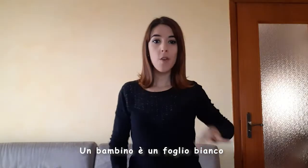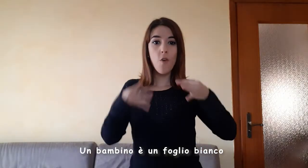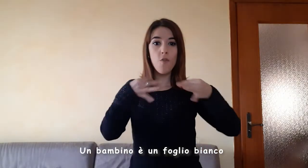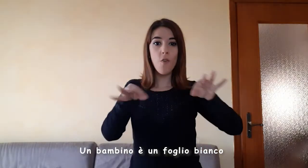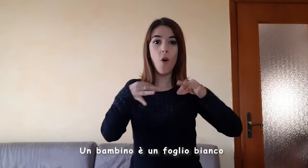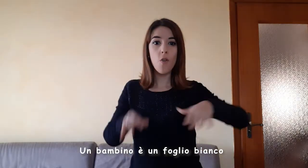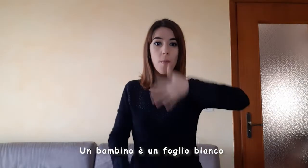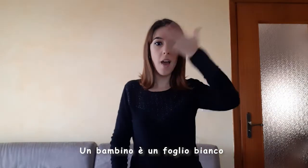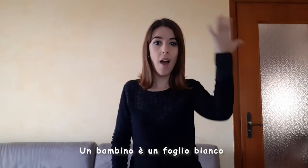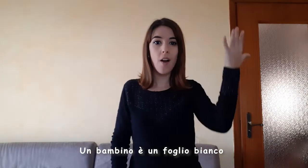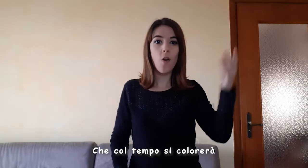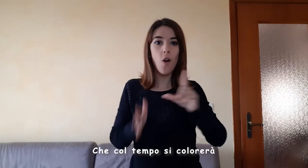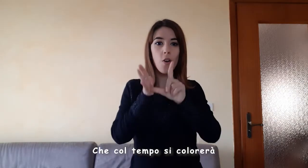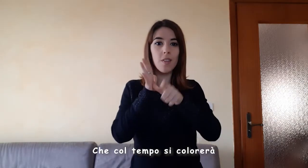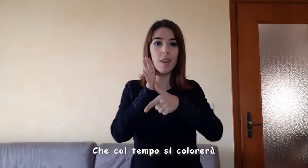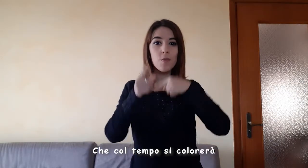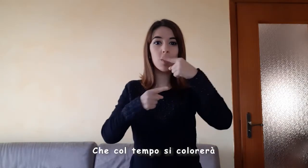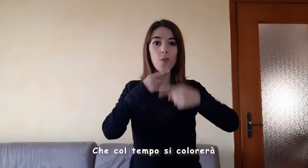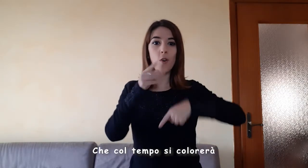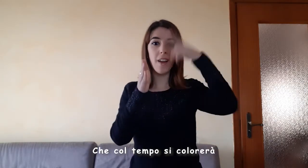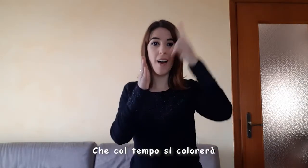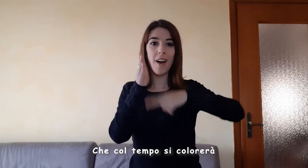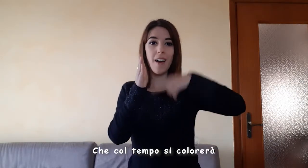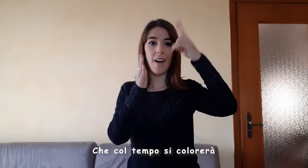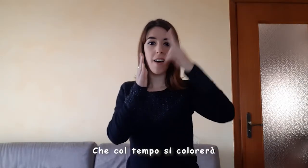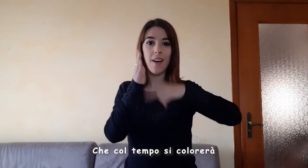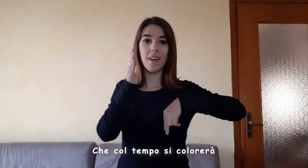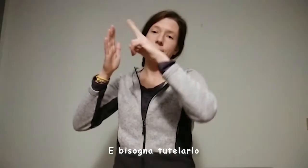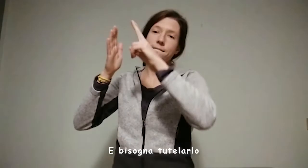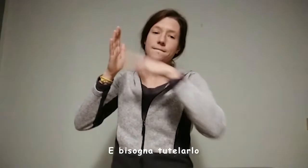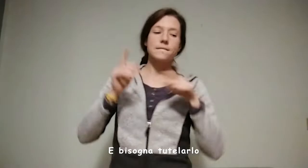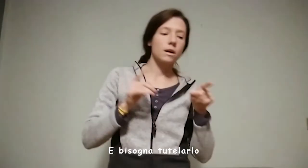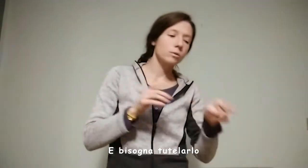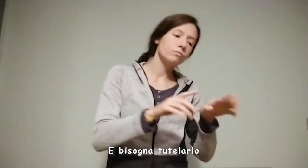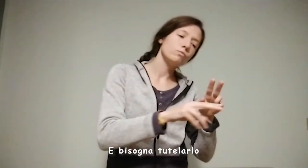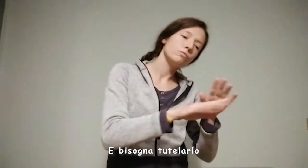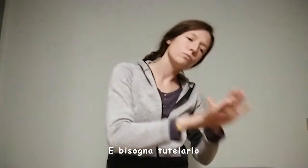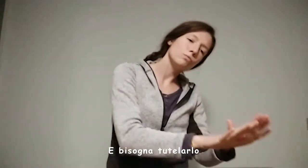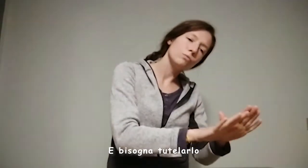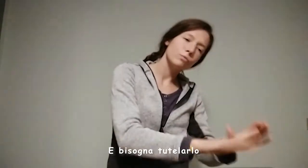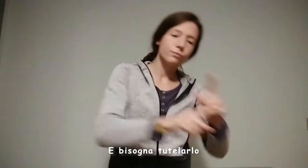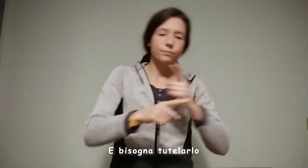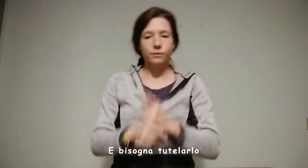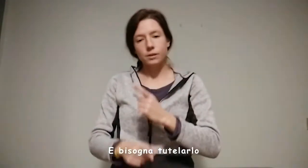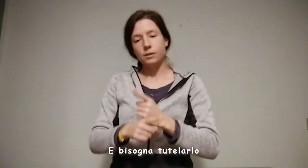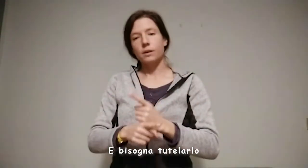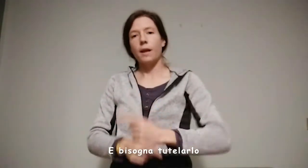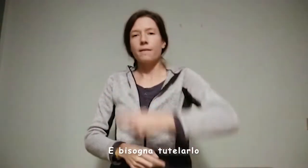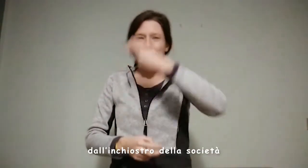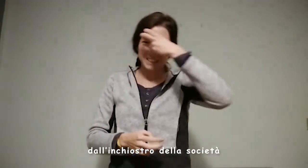foglio bianco che col tempo si colorerà. E bisogna tutelarlo